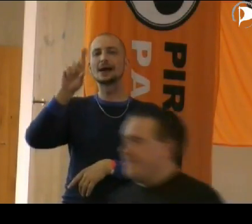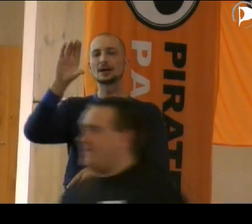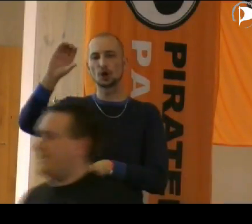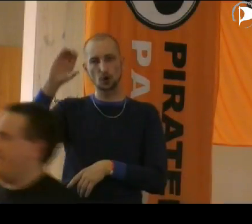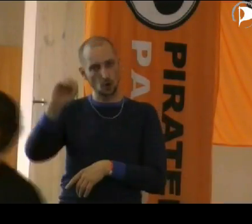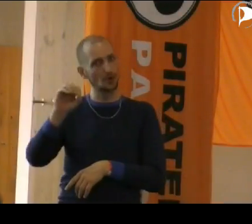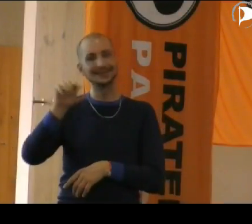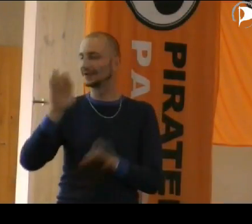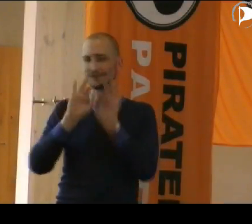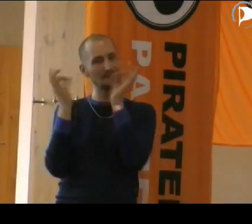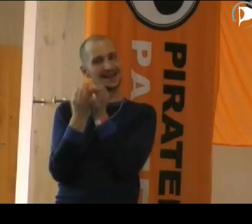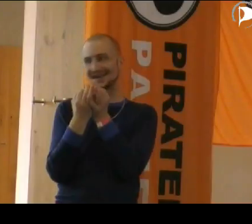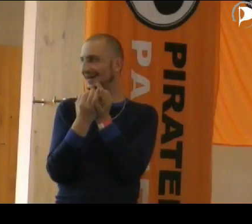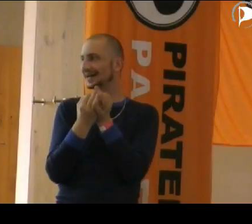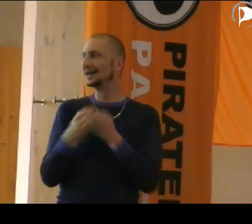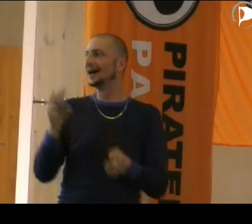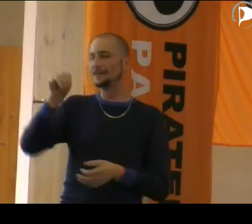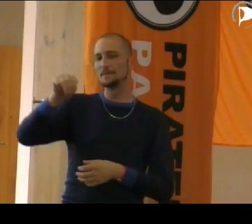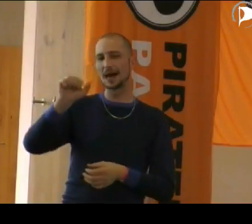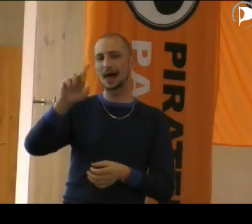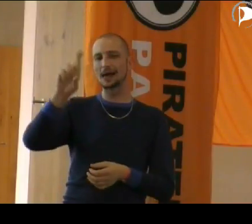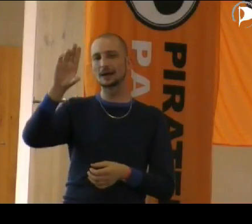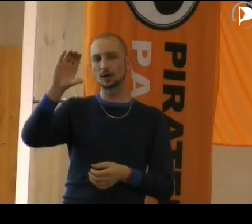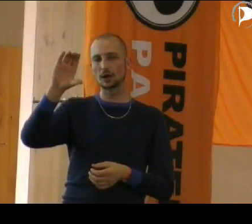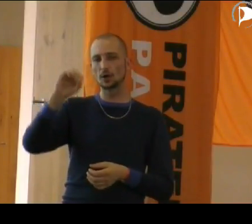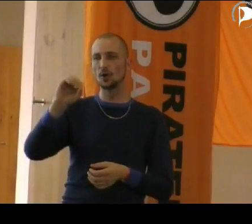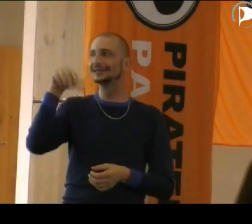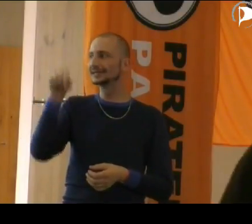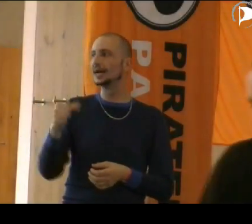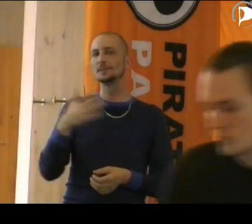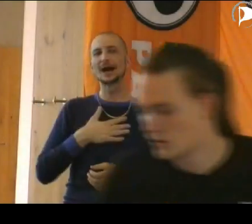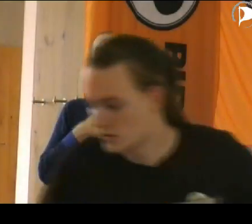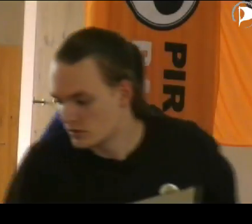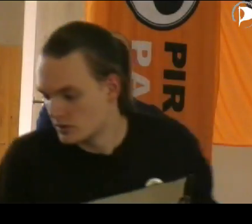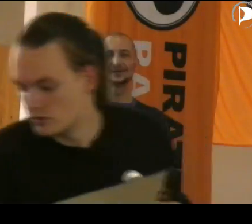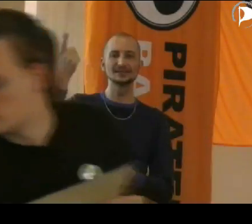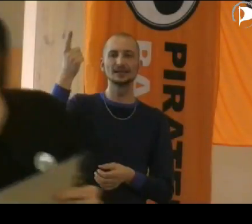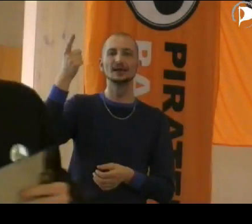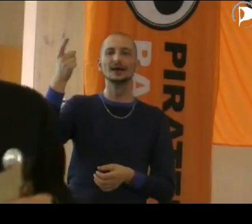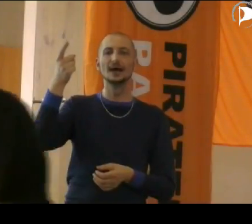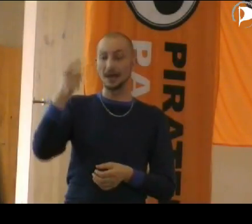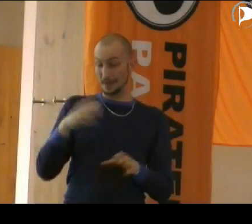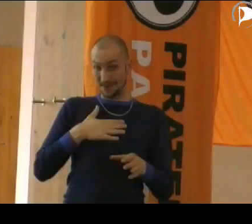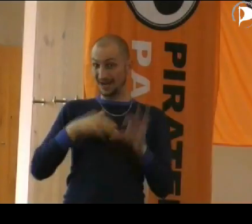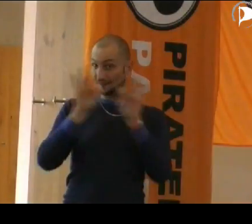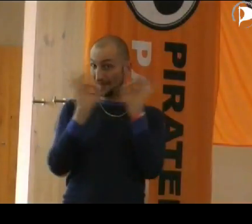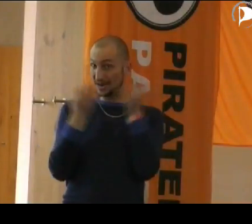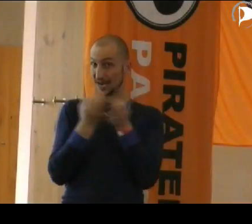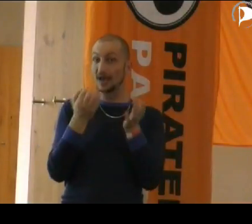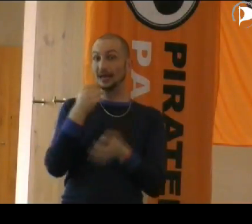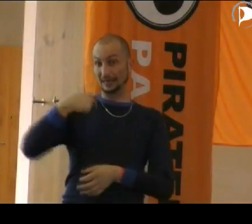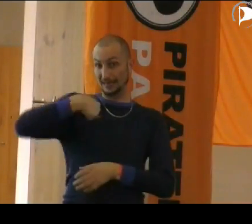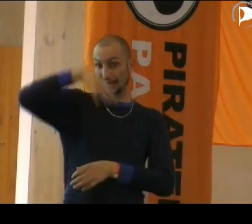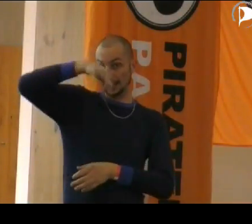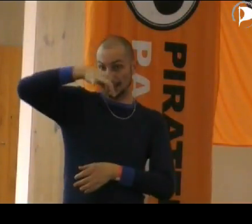marco also was meine familie des mains takt geraten partei und man ist mir hier beide v